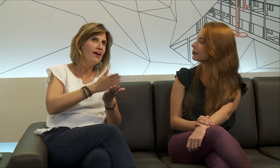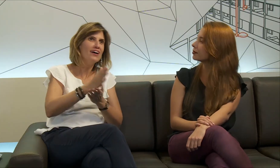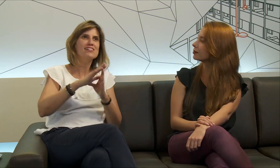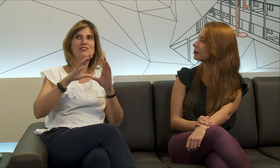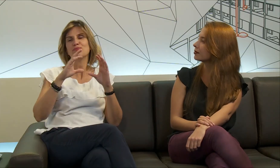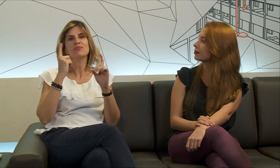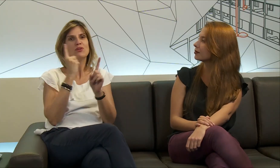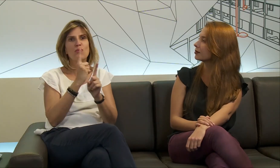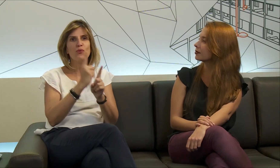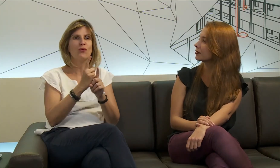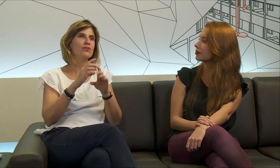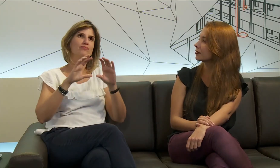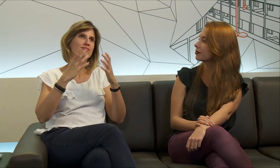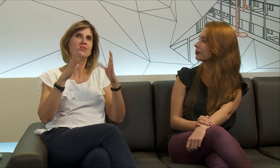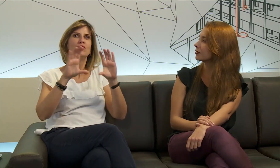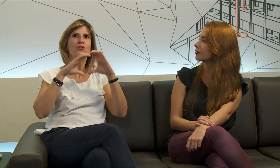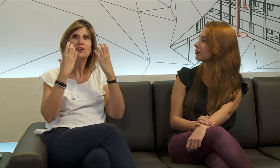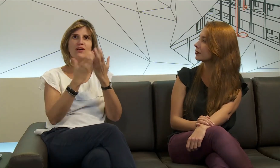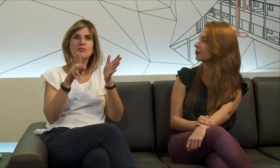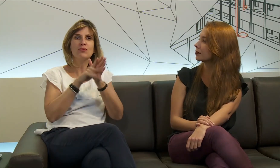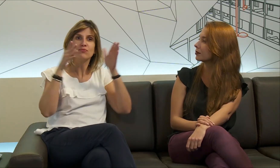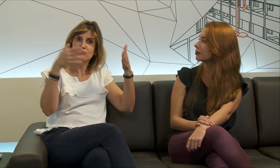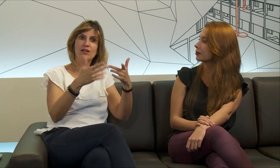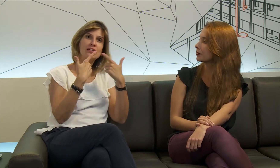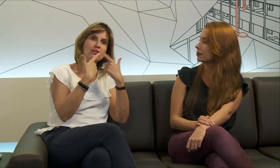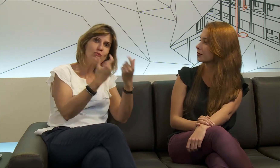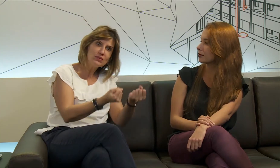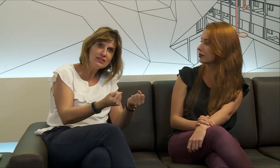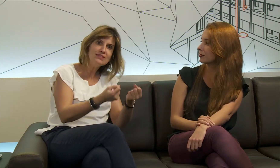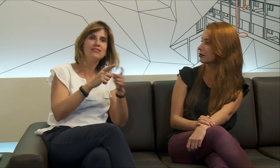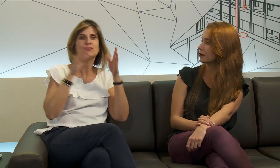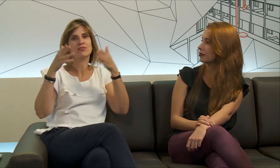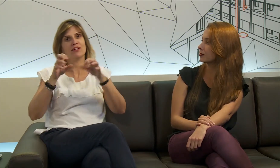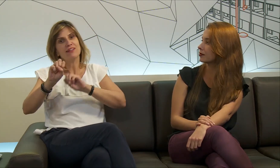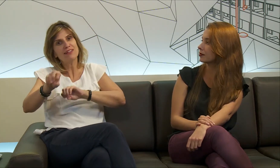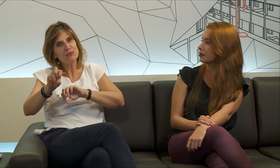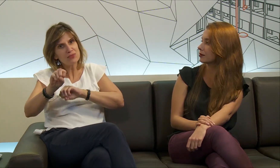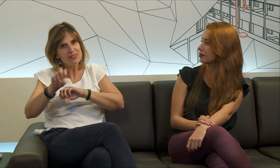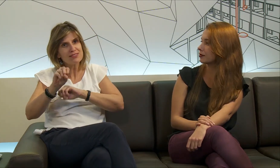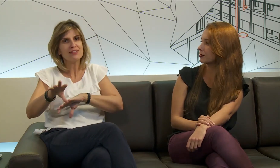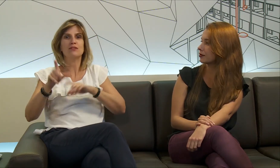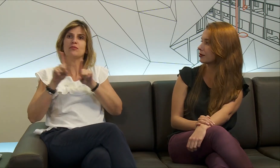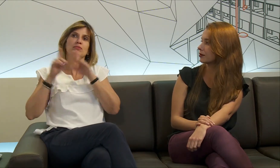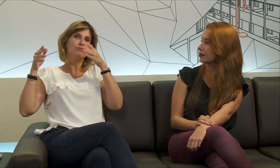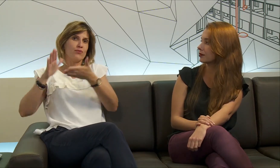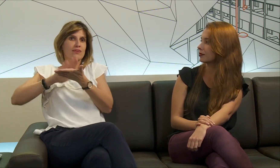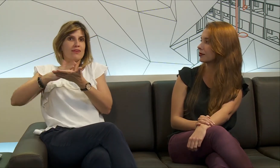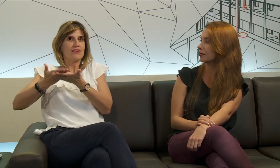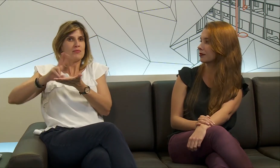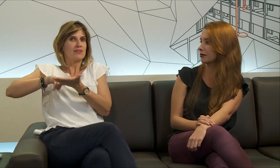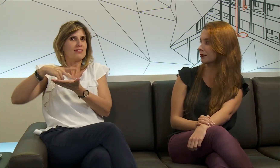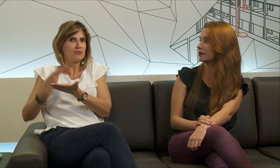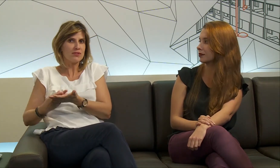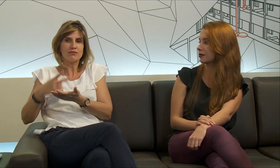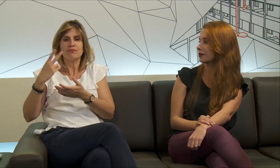Nós temos diversos encontros, congressos também focados na área da linguística, da educação,